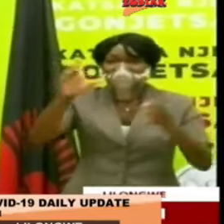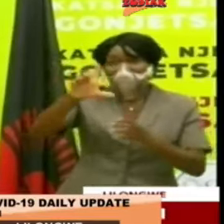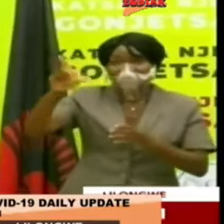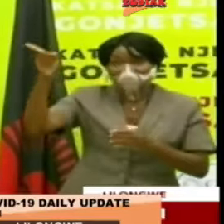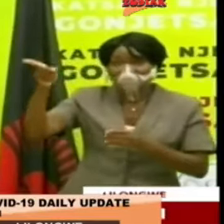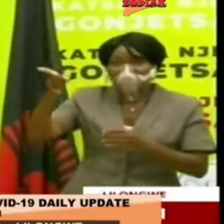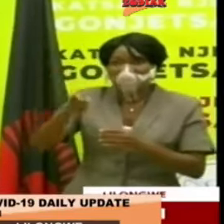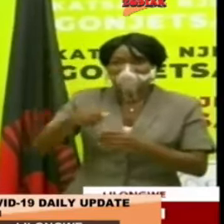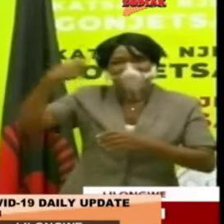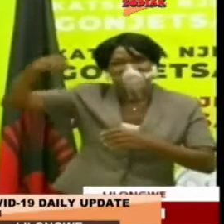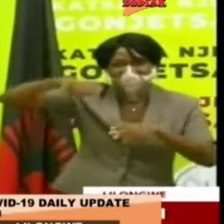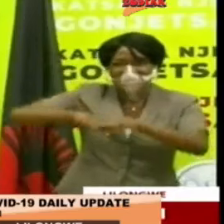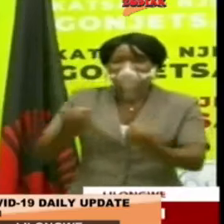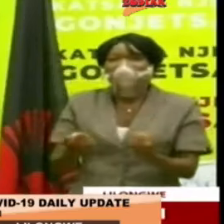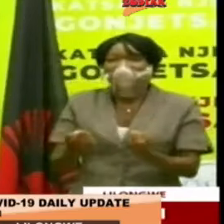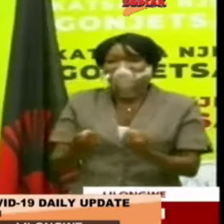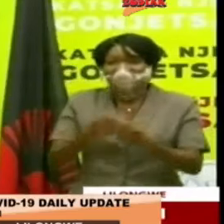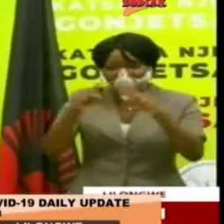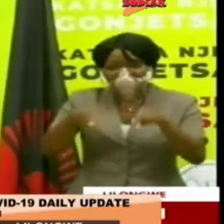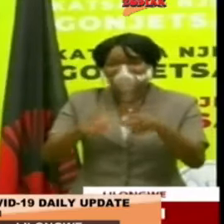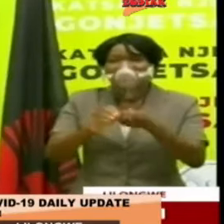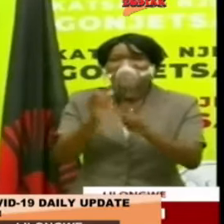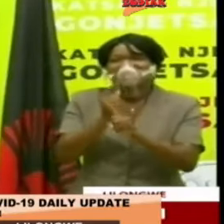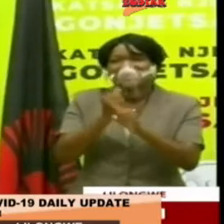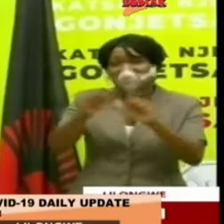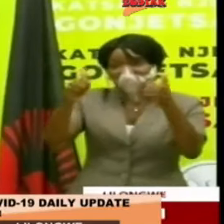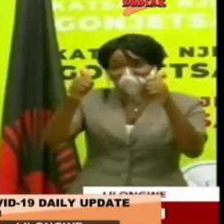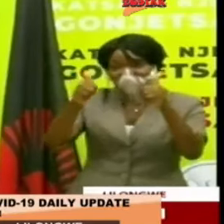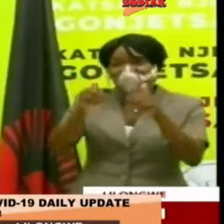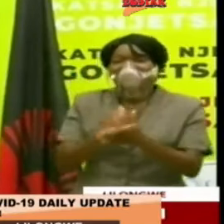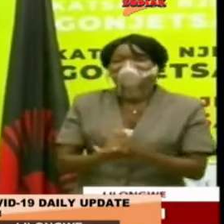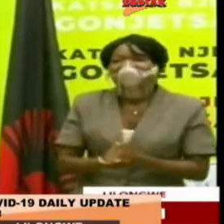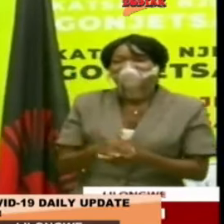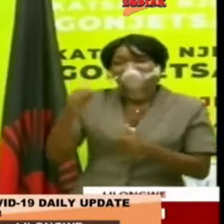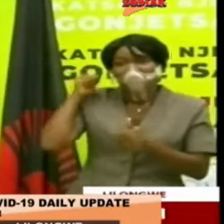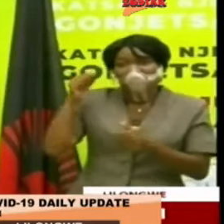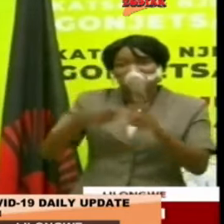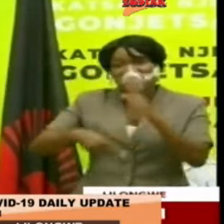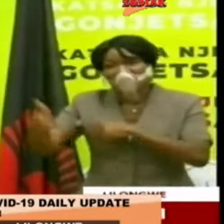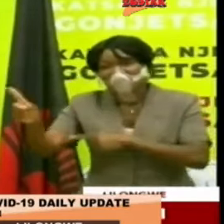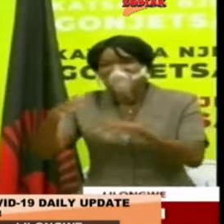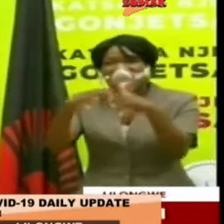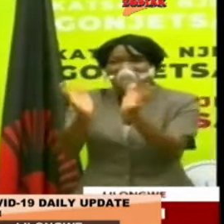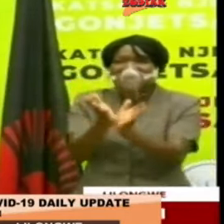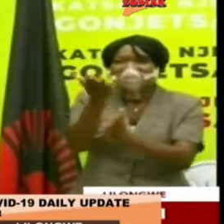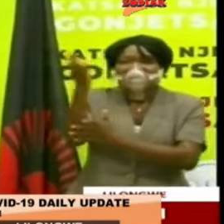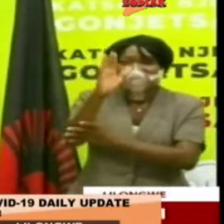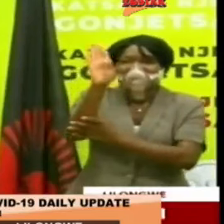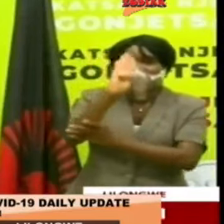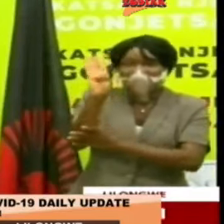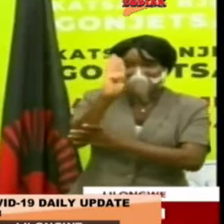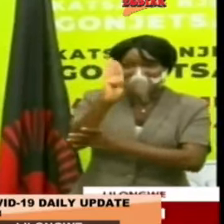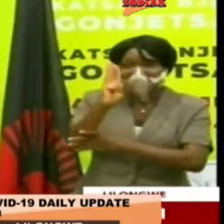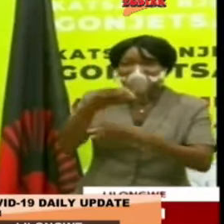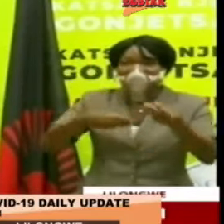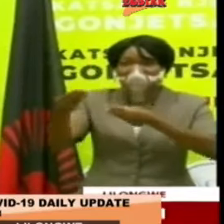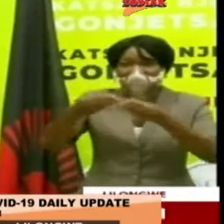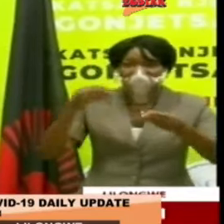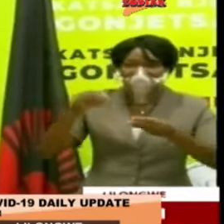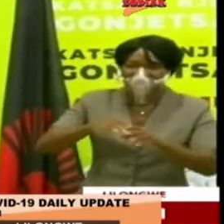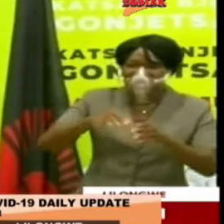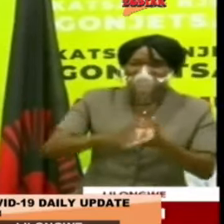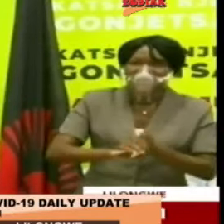oxygen wake dzuloso tinapita kwa fox ndi kampani ya ku plant aya imene timagula kwa masilinda